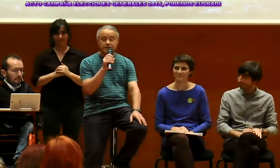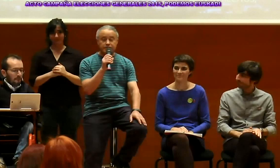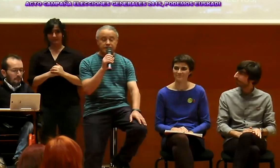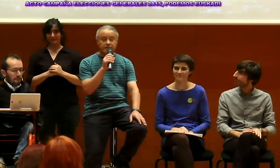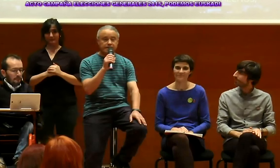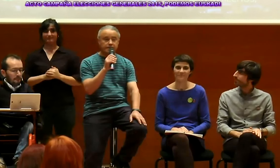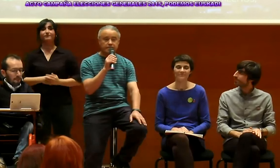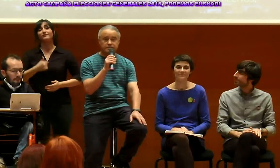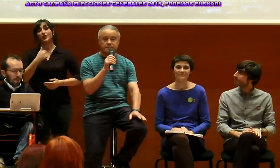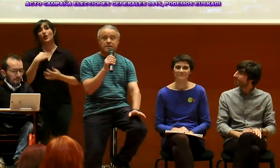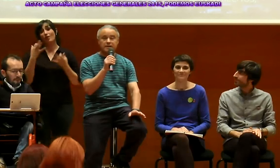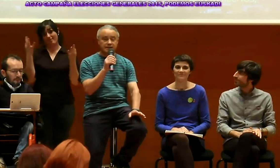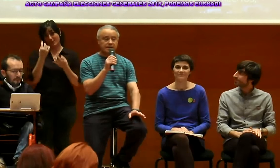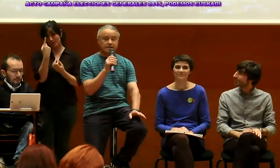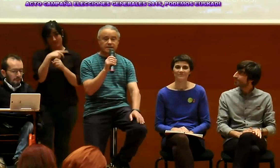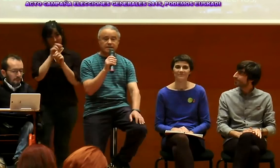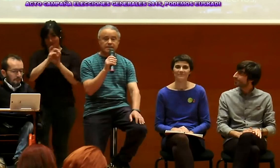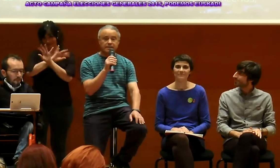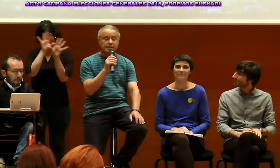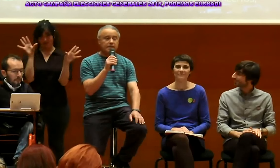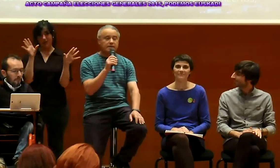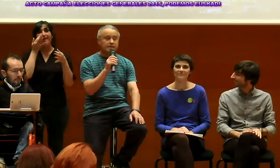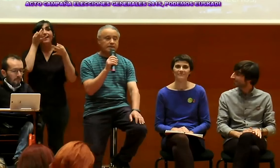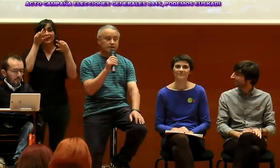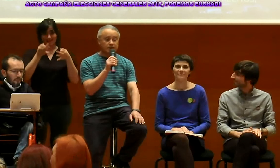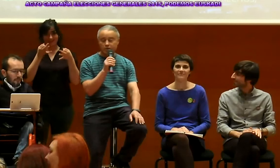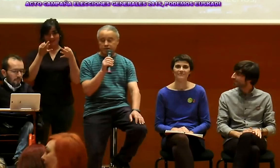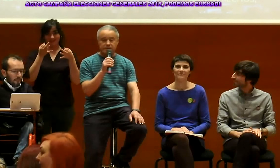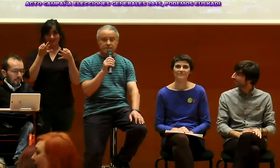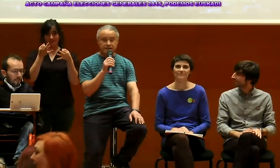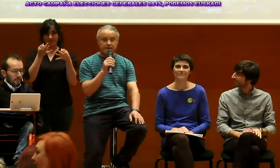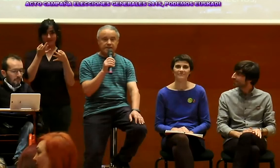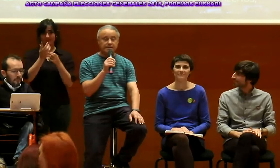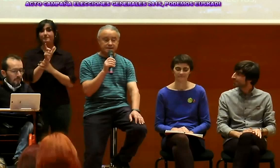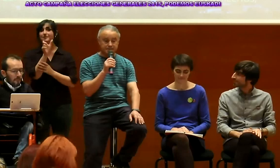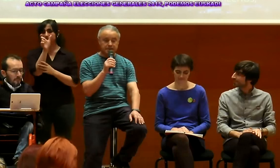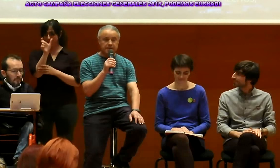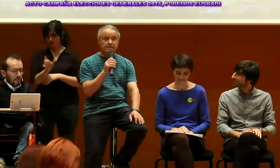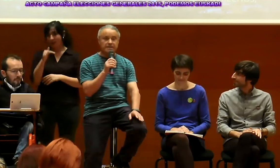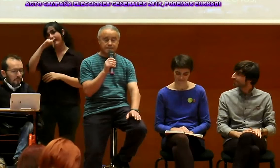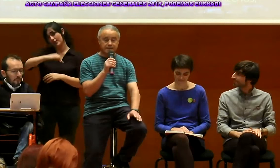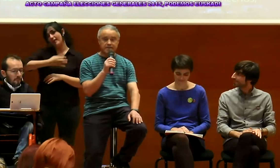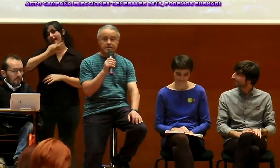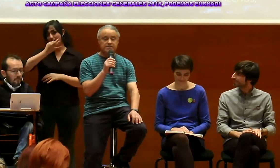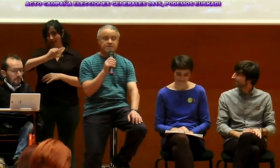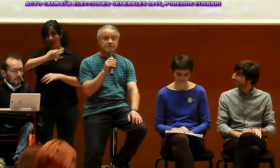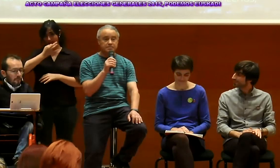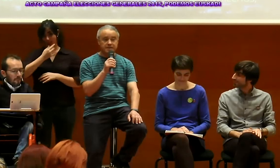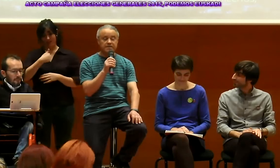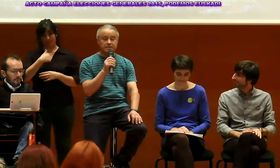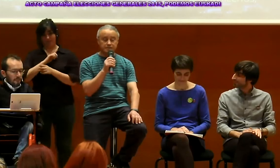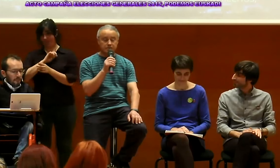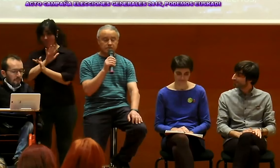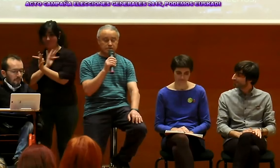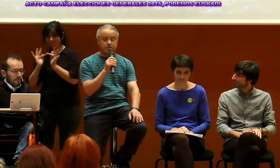Tengo que hacer una aclaración. En realidad, quien hoy tendría que intervenir en vez de yo es